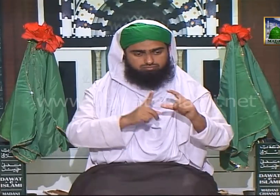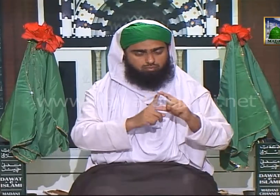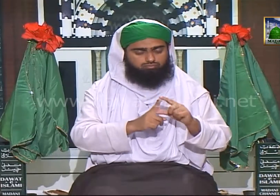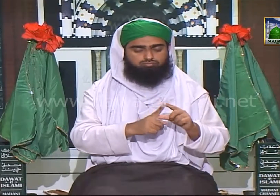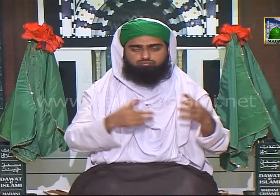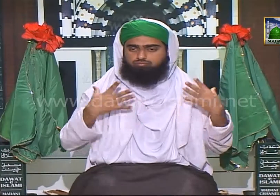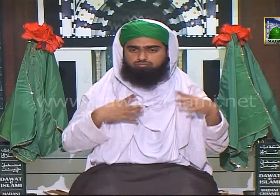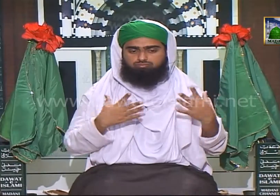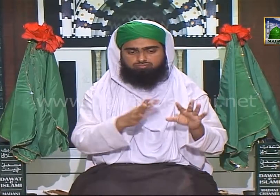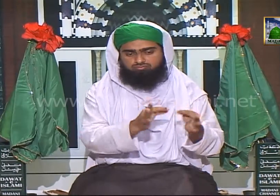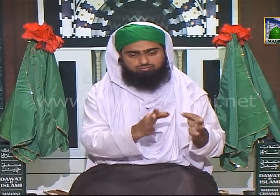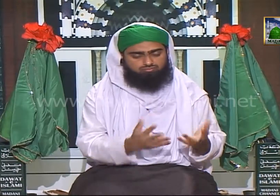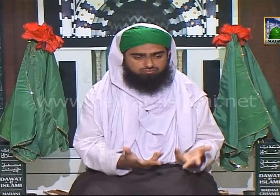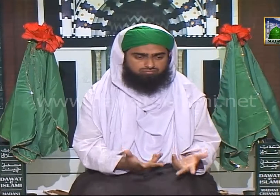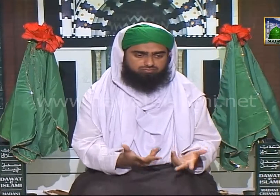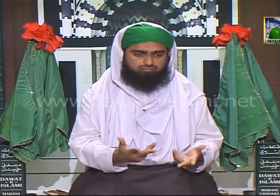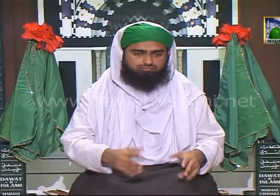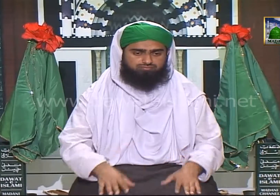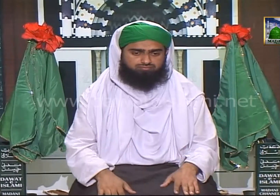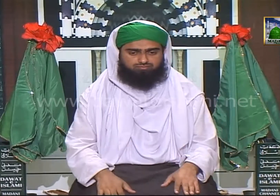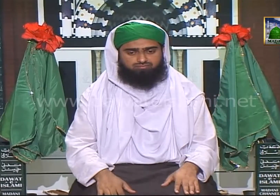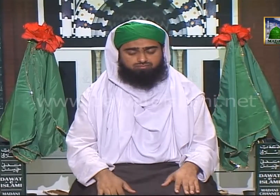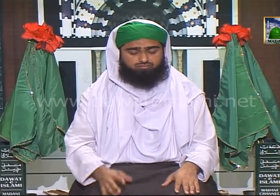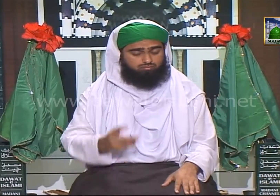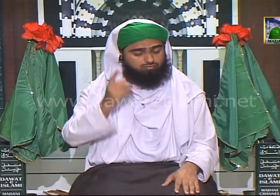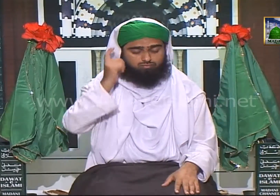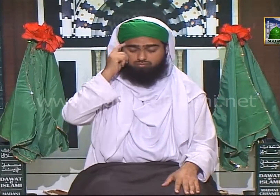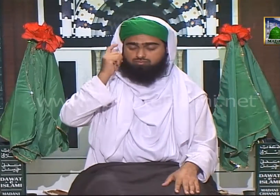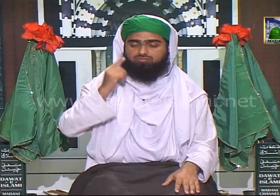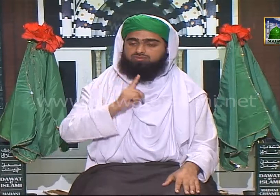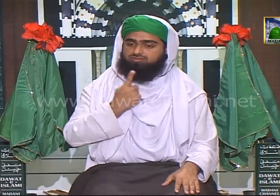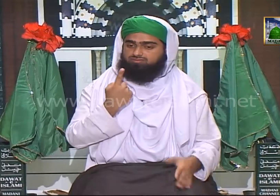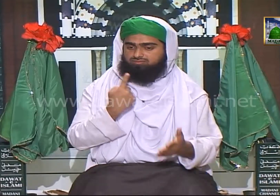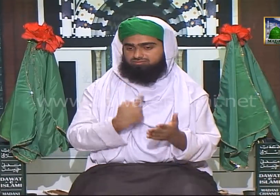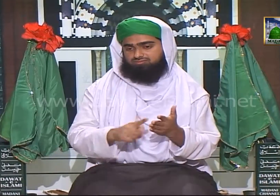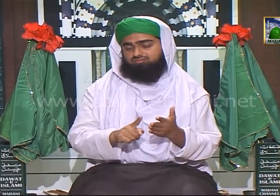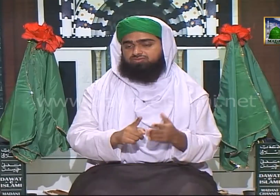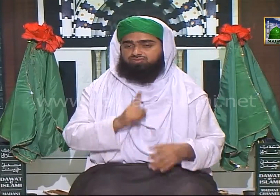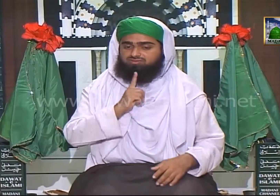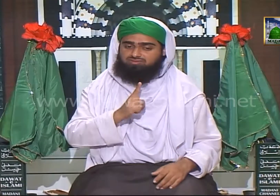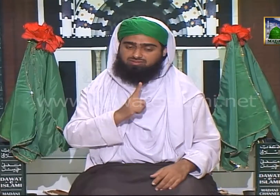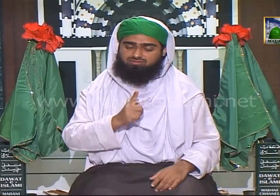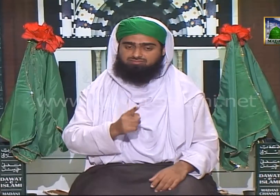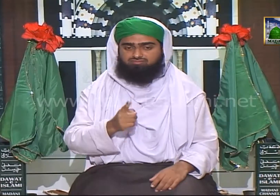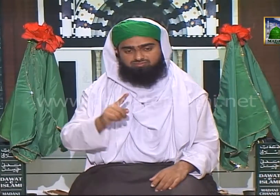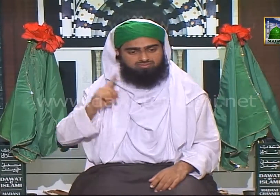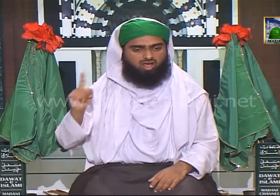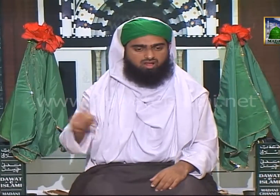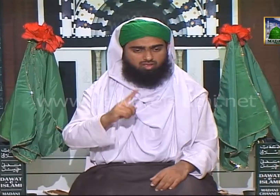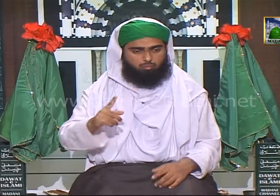نے جب یہ سنا تو دل پر چوٹ لگی, بات واقعی معقول تھی. داؤد علیہ السلام نے ذہن میں لیا کہ بات واقعی معقول ہے کہ جب